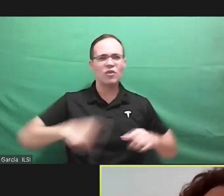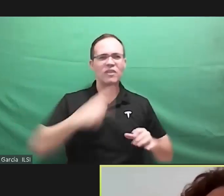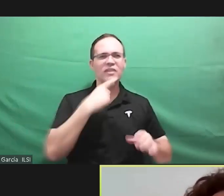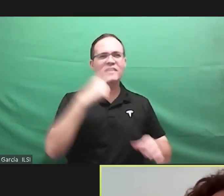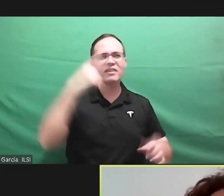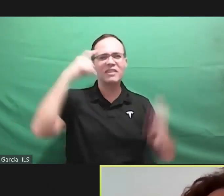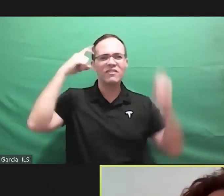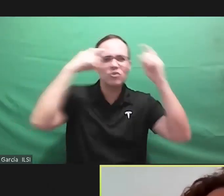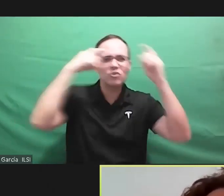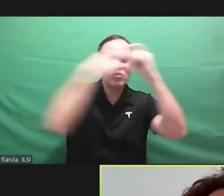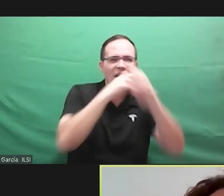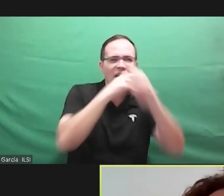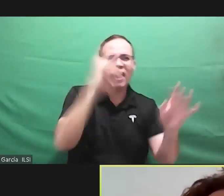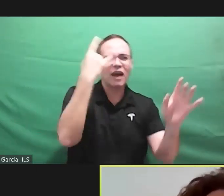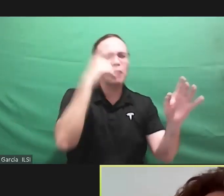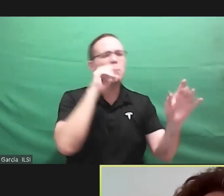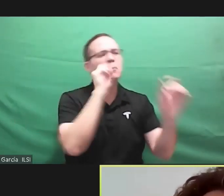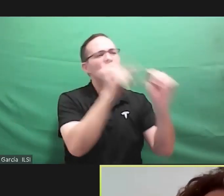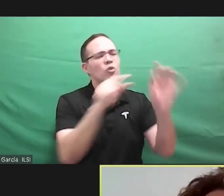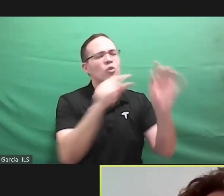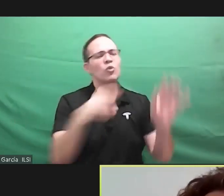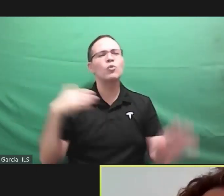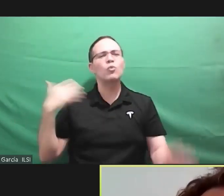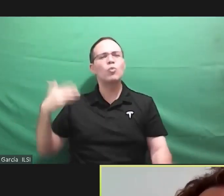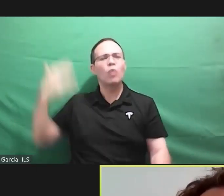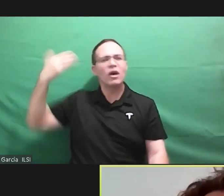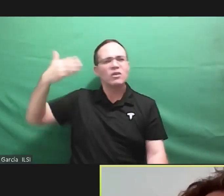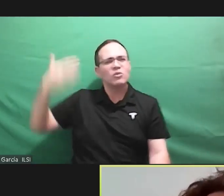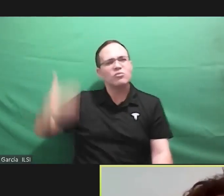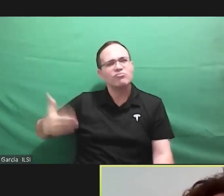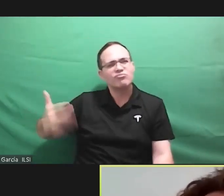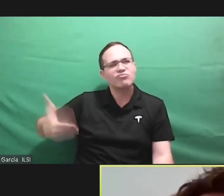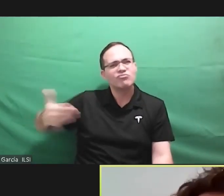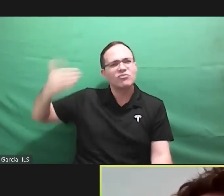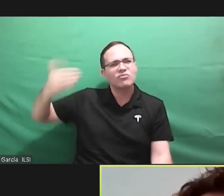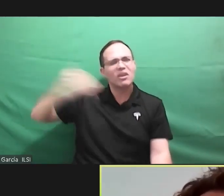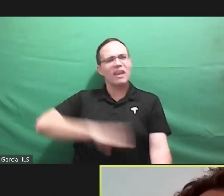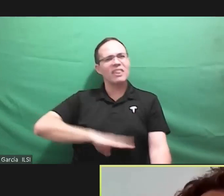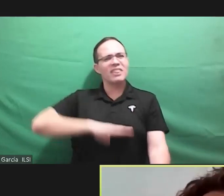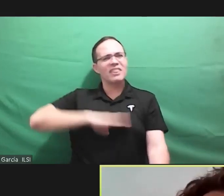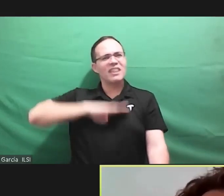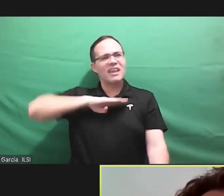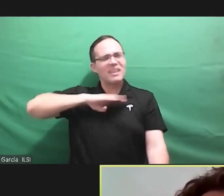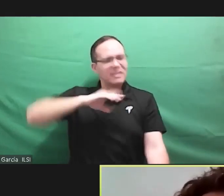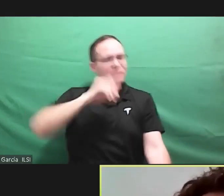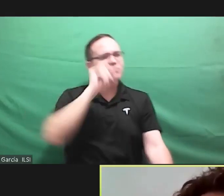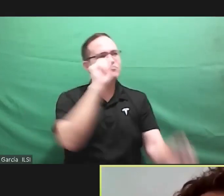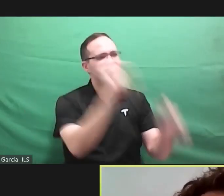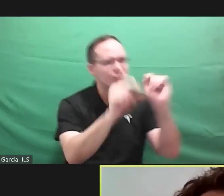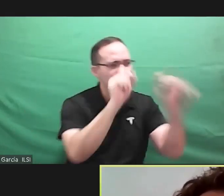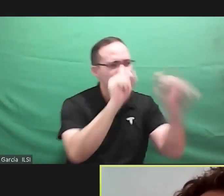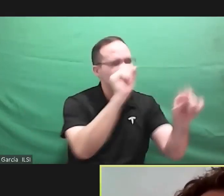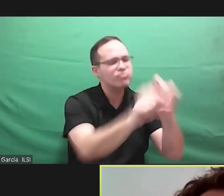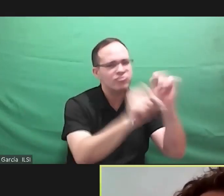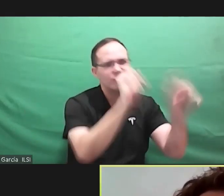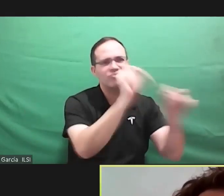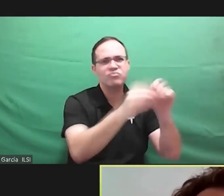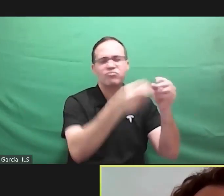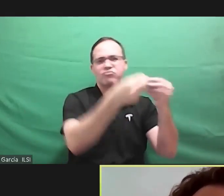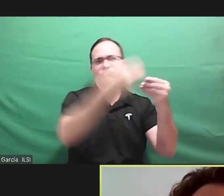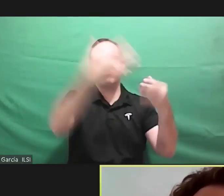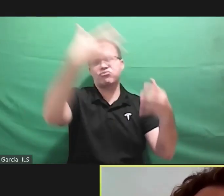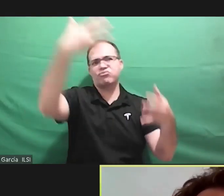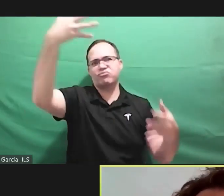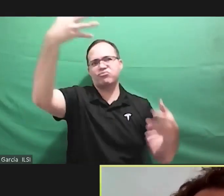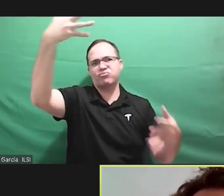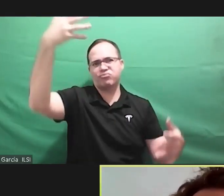funcionamiento. Es una versión muy ampliada, muy reforzada y hay muchas preguntas. Entonces, no es realmente la